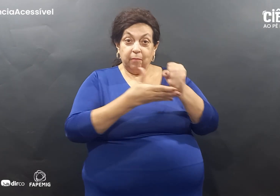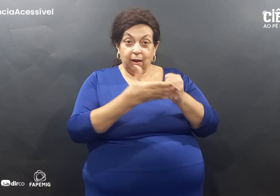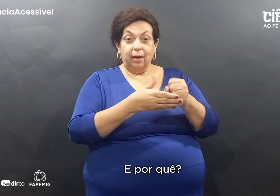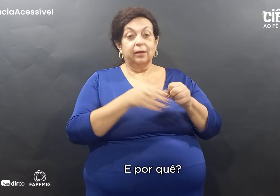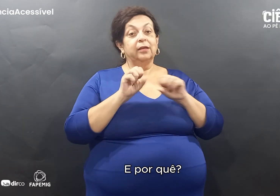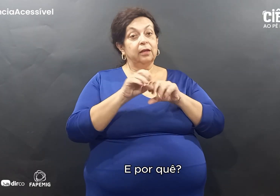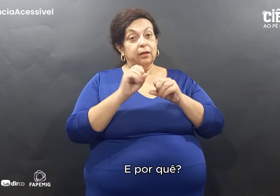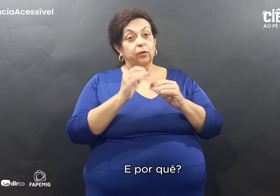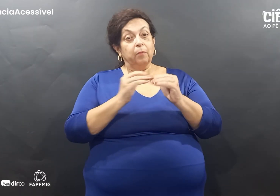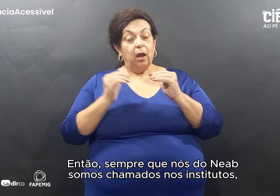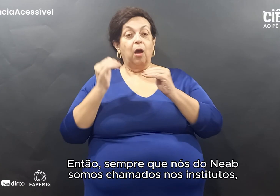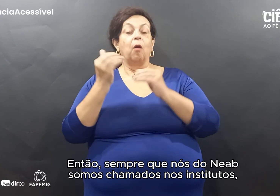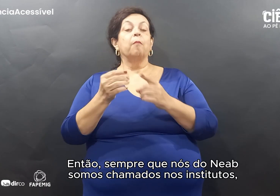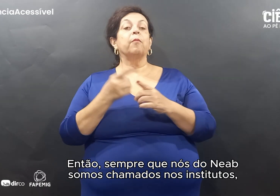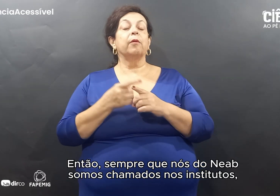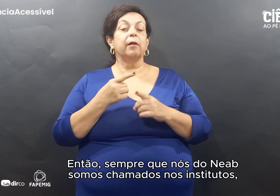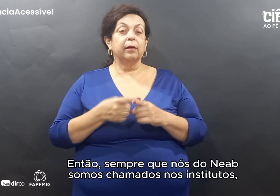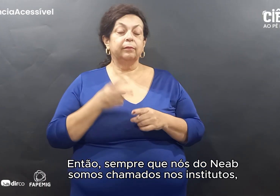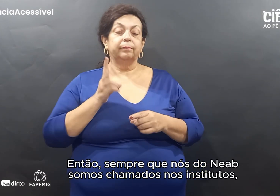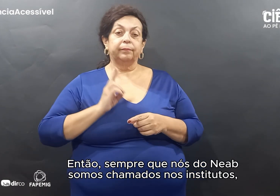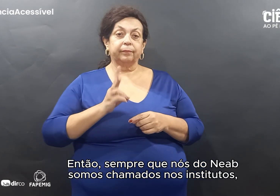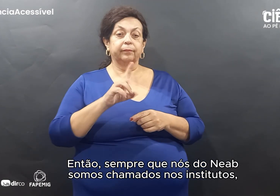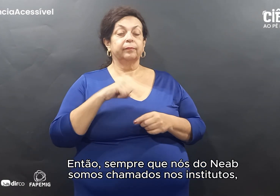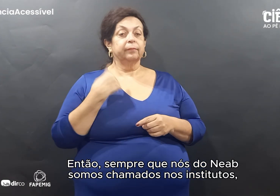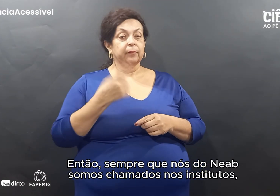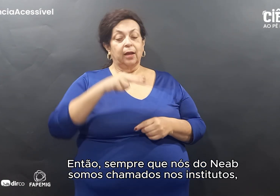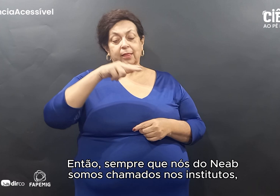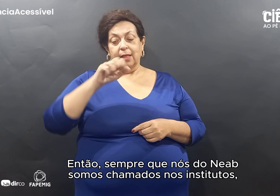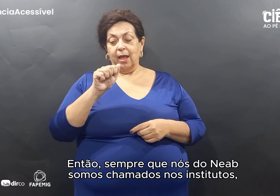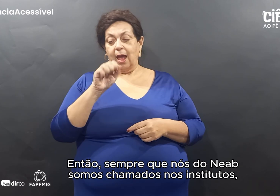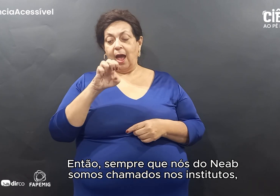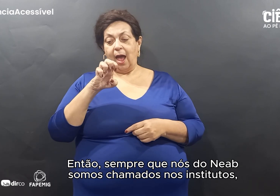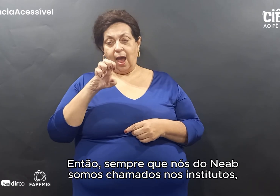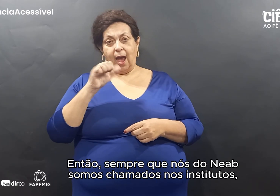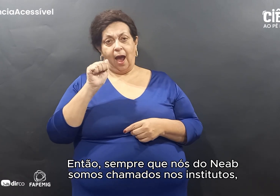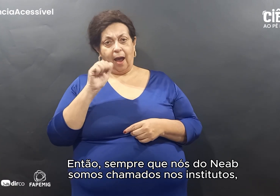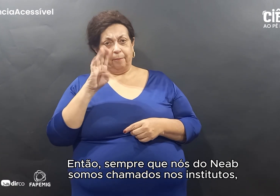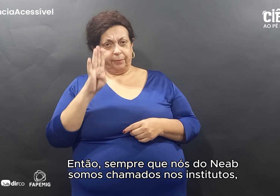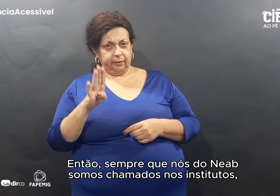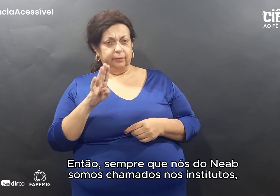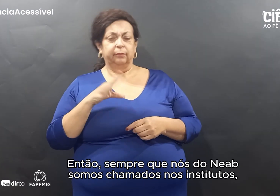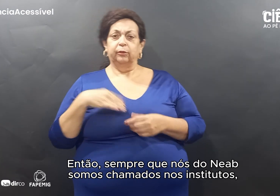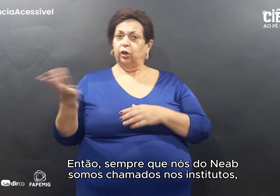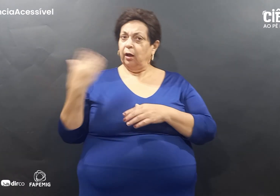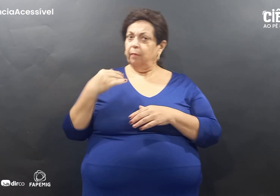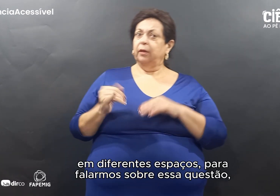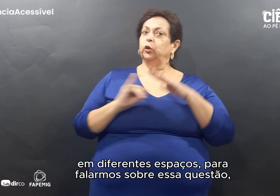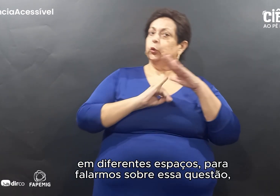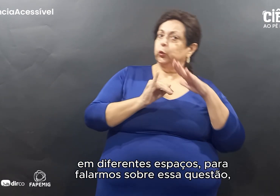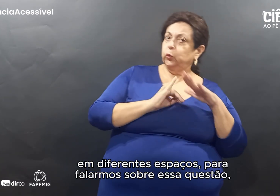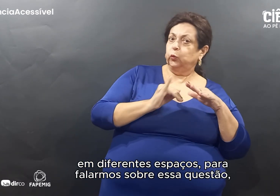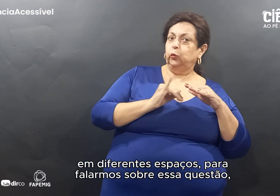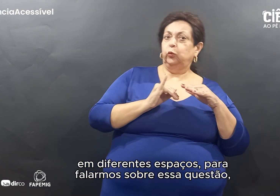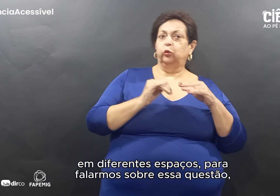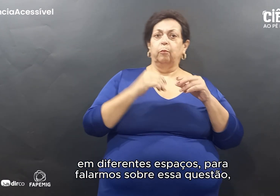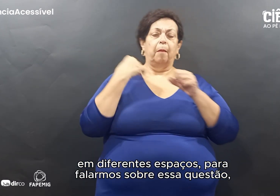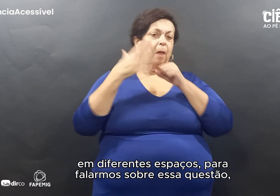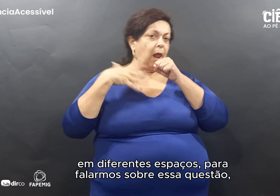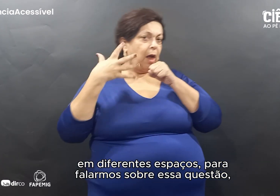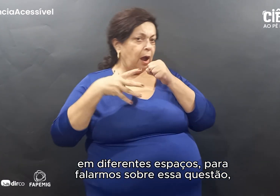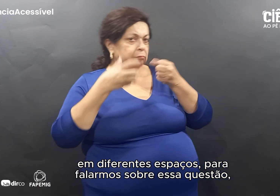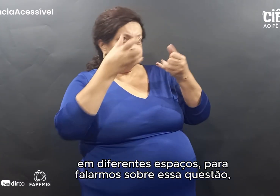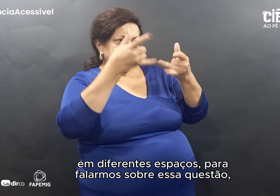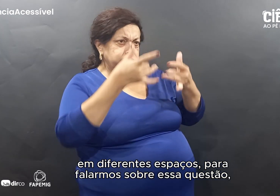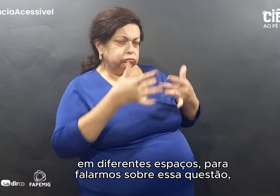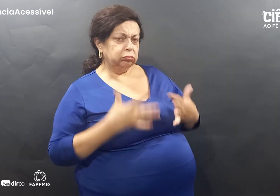superior. E por quê? Então, sempre que nós lá do NEAB somos chamados, né, nos institutos, em diferentes espaços, para